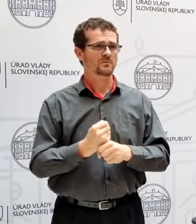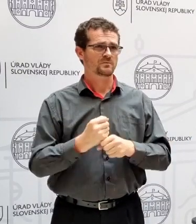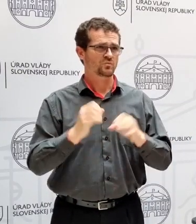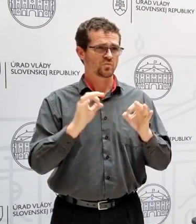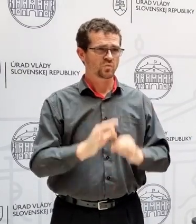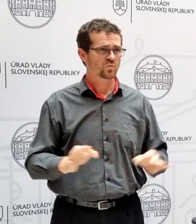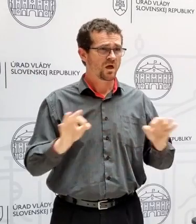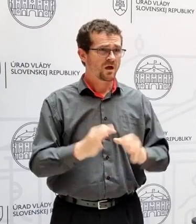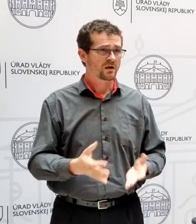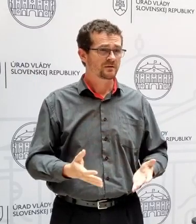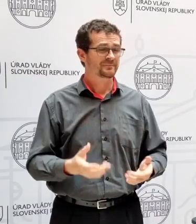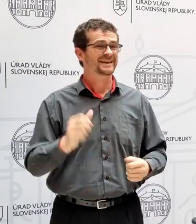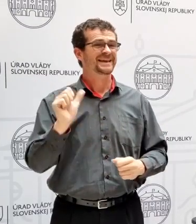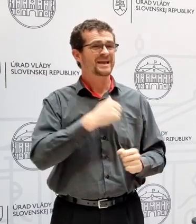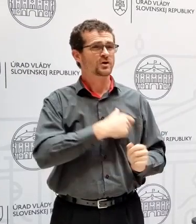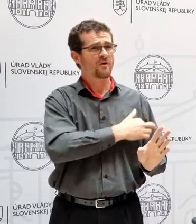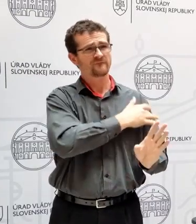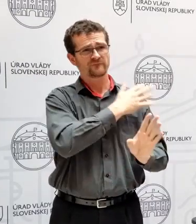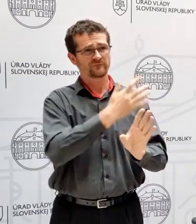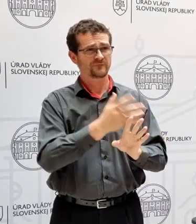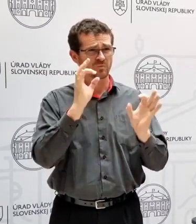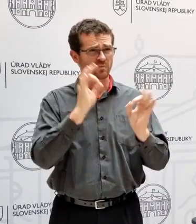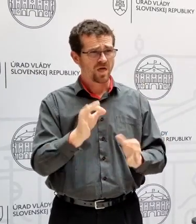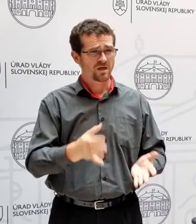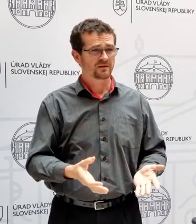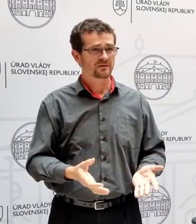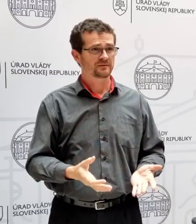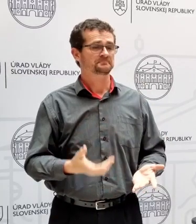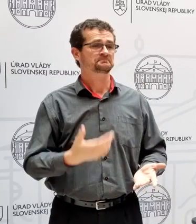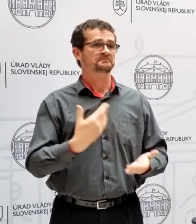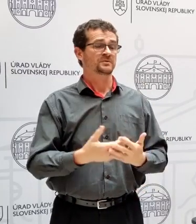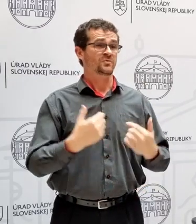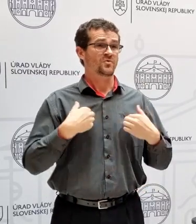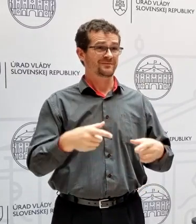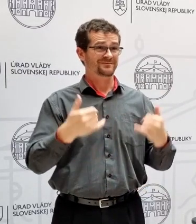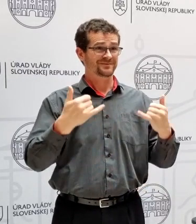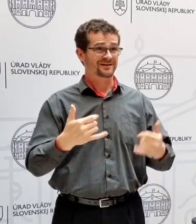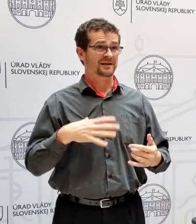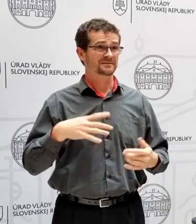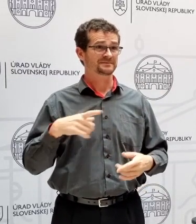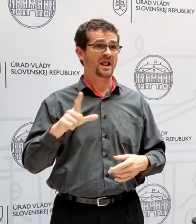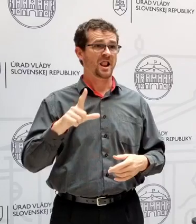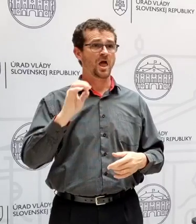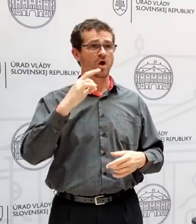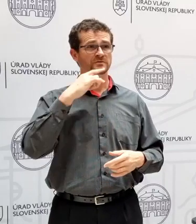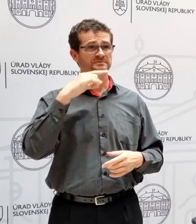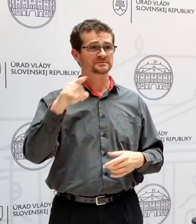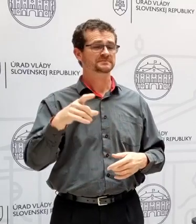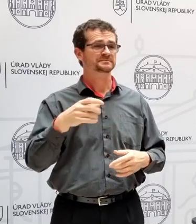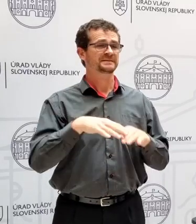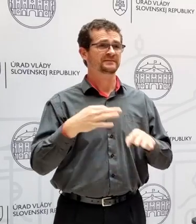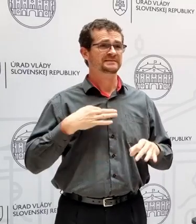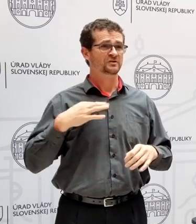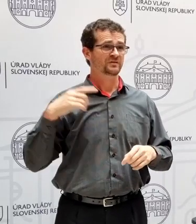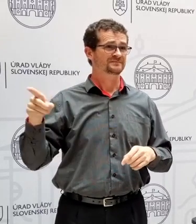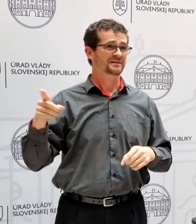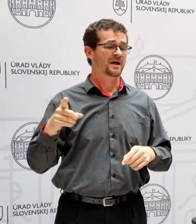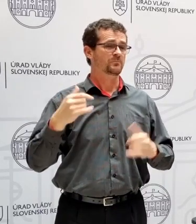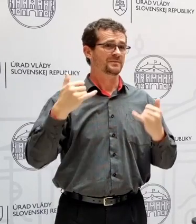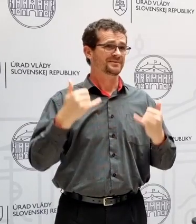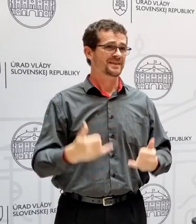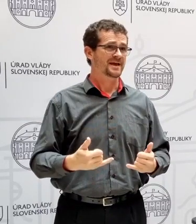nezrealizovalo za tie roky. Za 11 rokov, keď uplynulo. Takže a od nás teraz by chcelo LOZ alebo od ministerstva zdravotníctva, aby